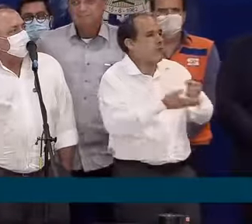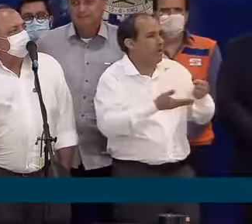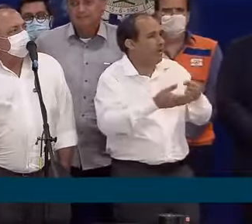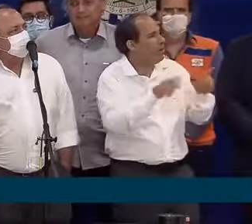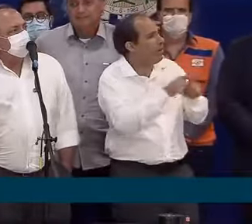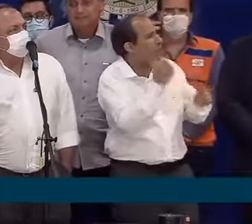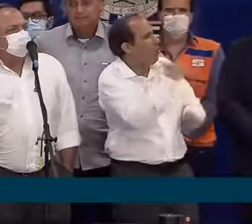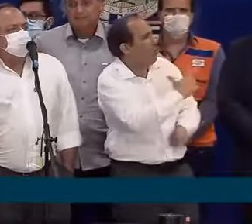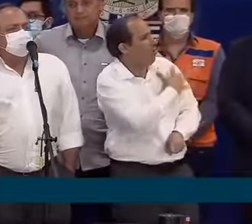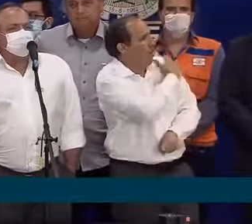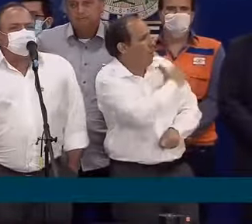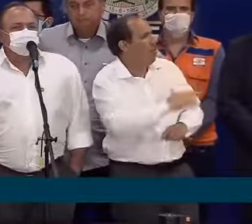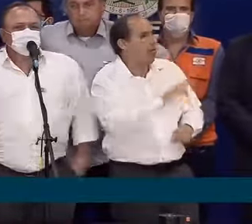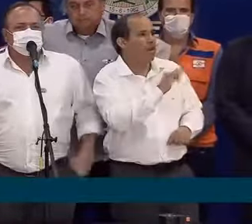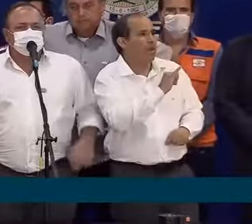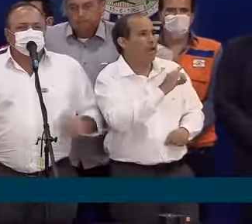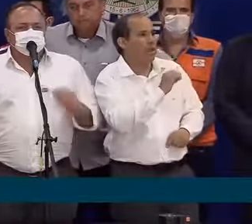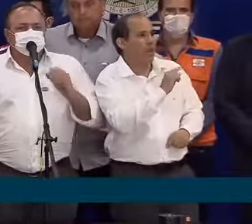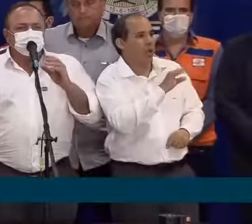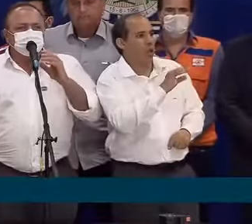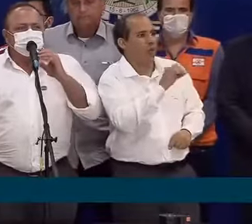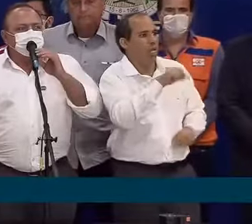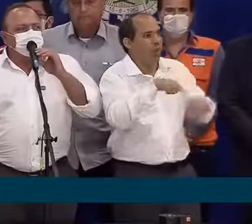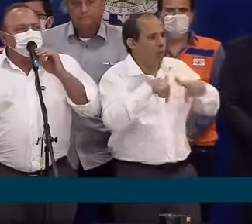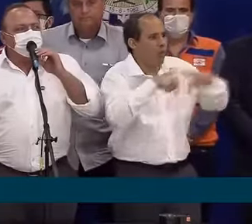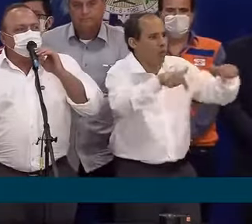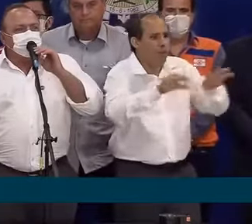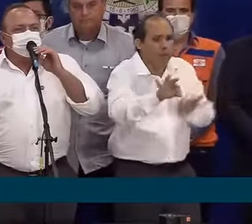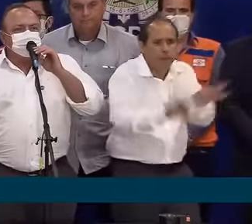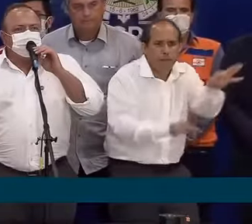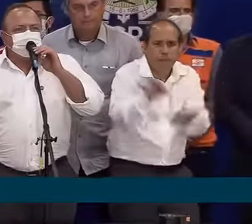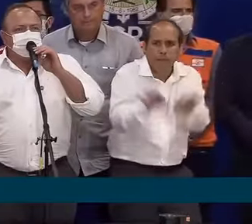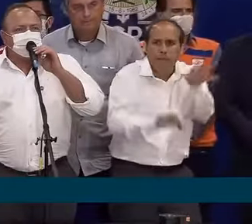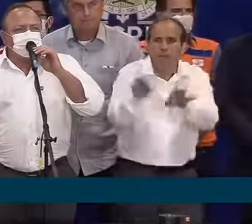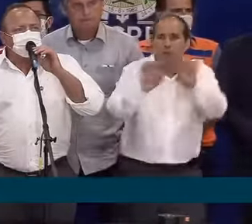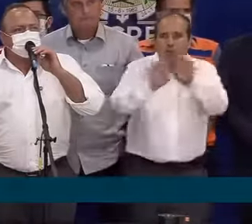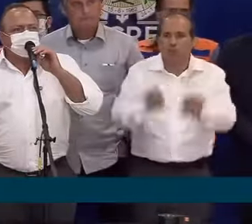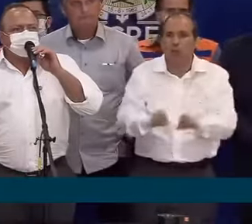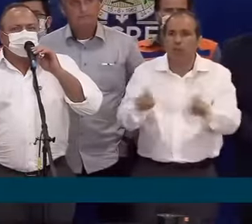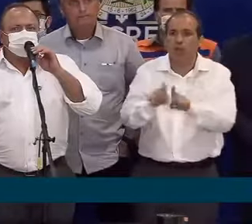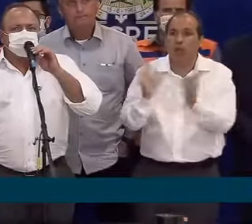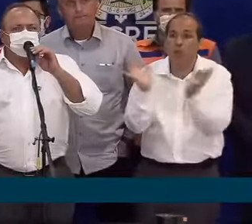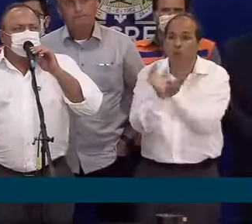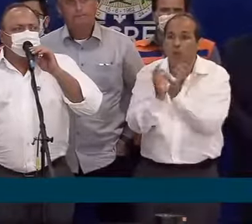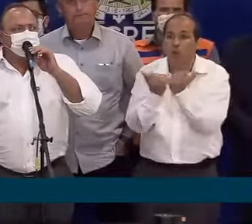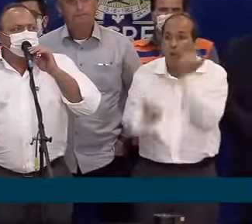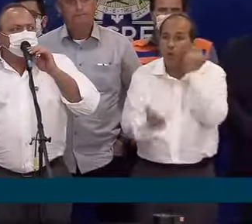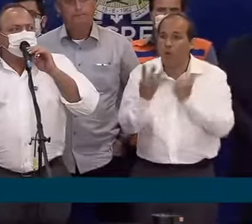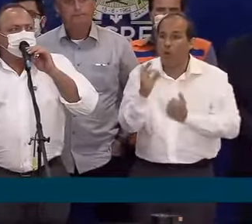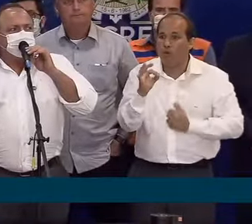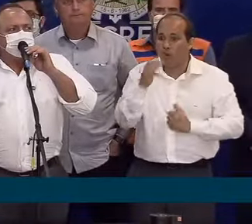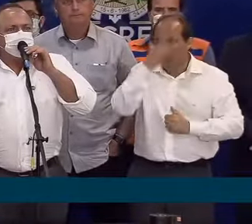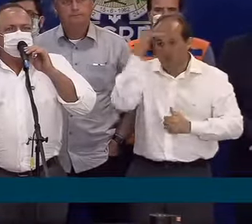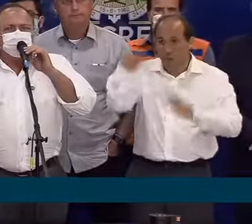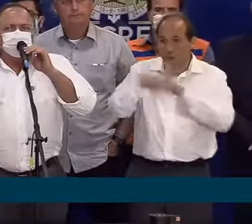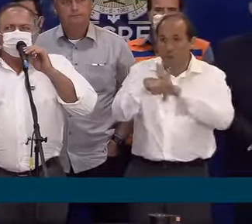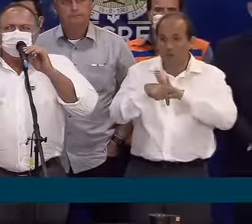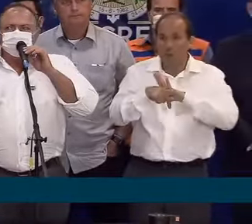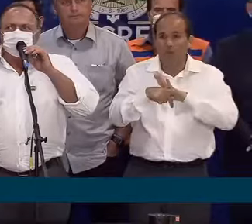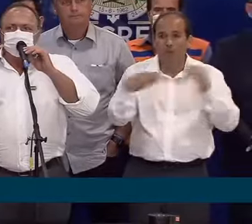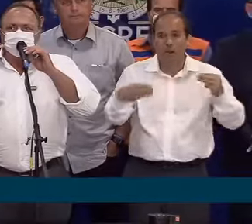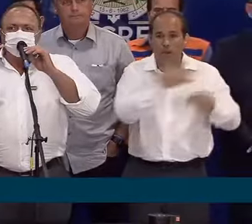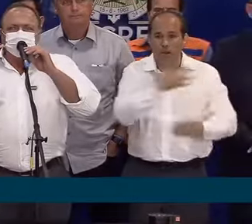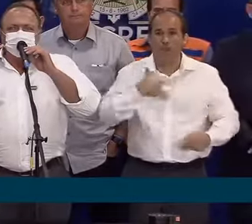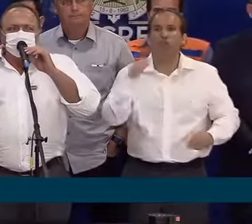Ridalto, que está na parte de coordenação das operações, e uma equipe de praticamente 40 pessoas do Ministério já estão no